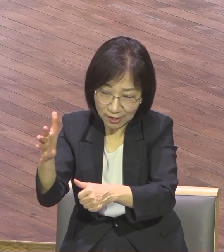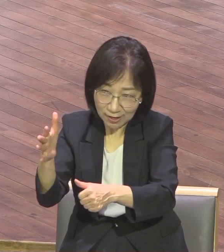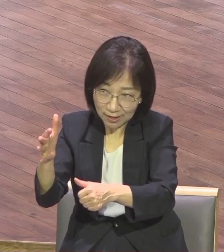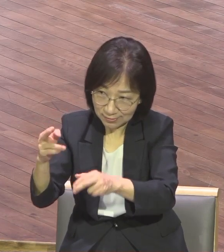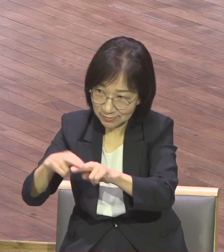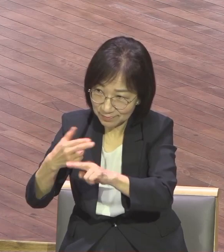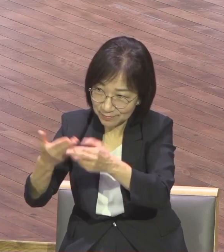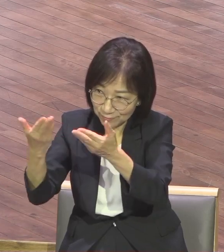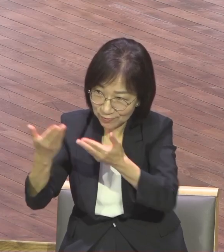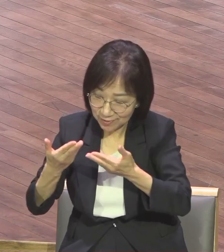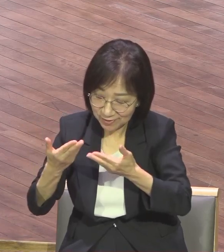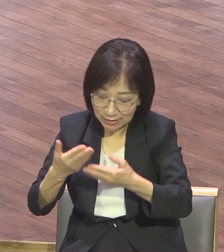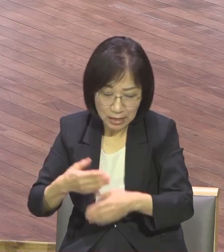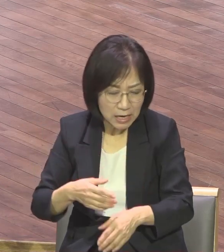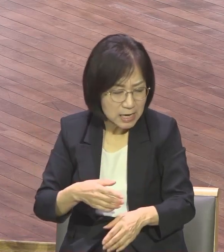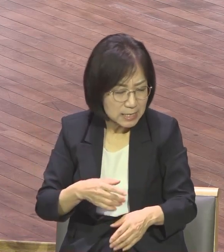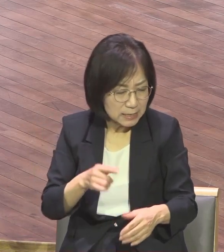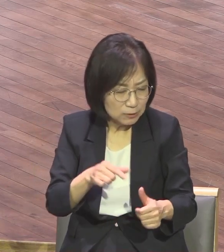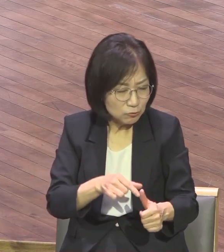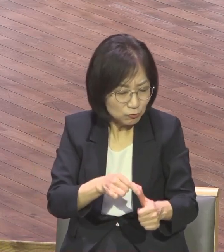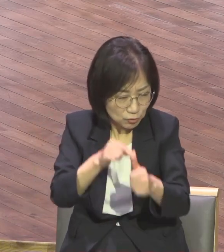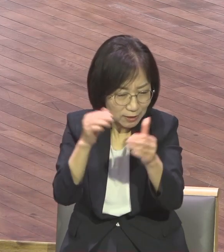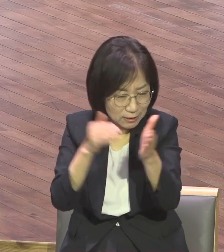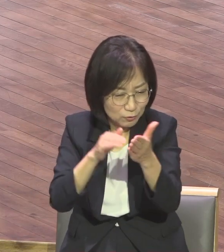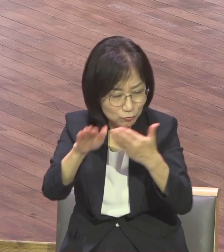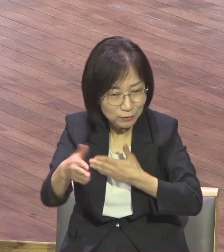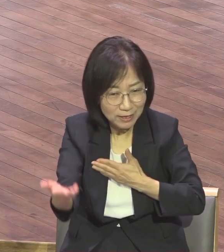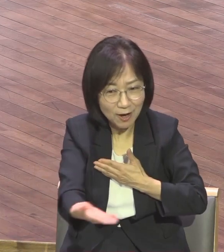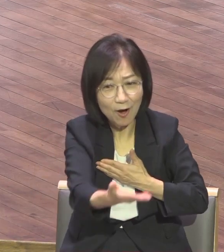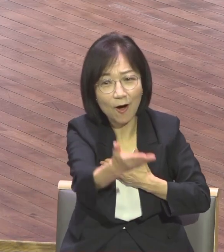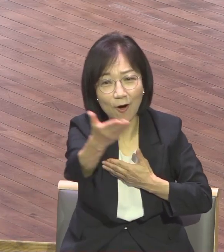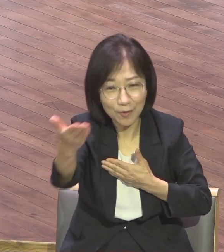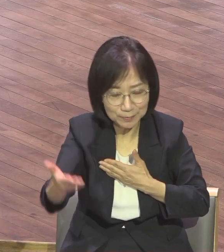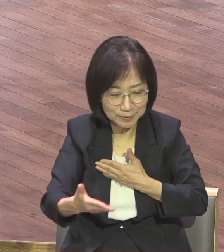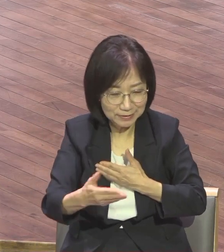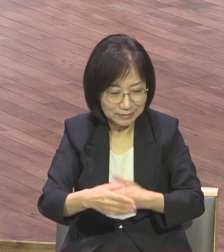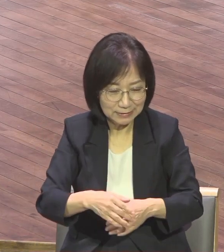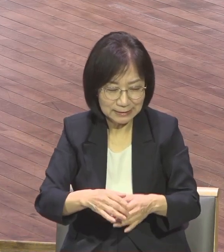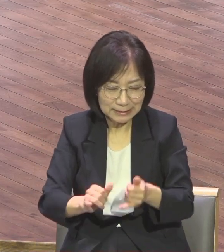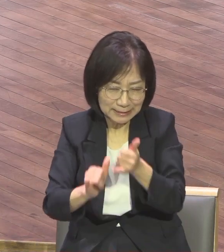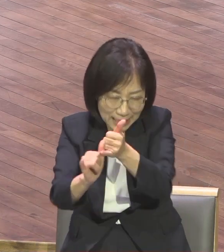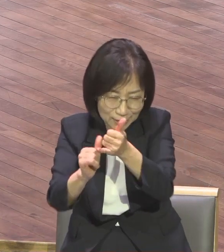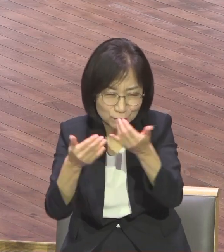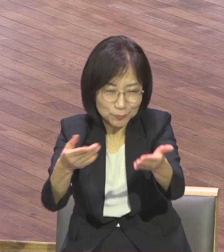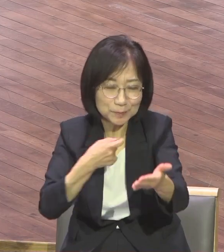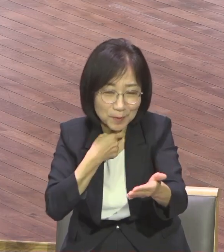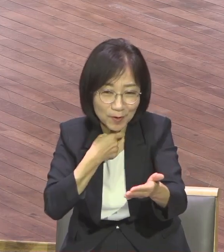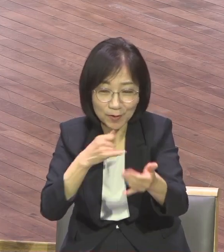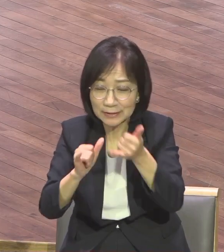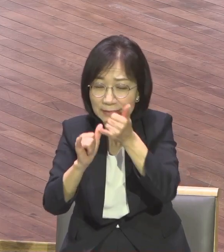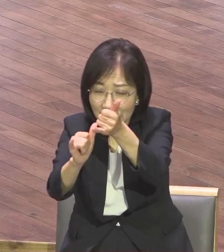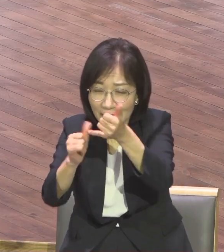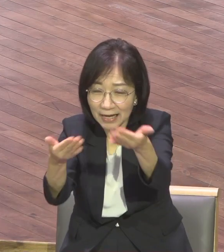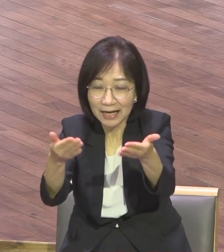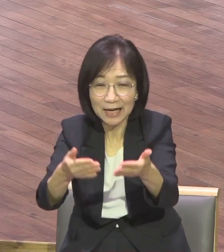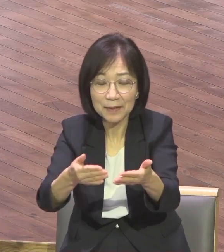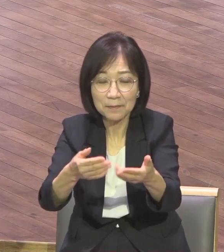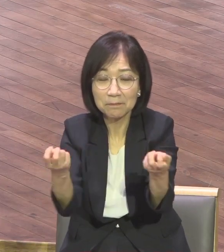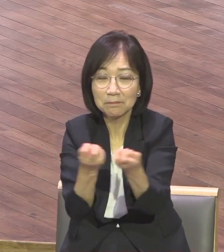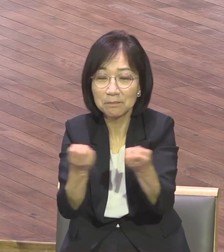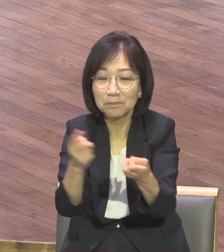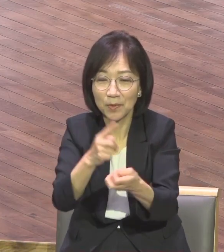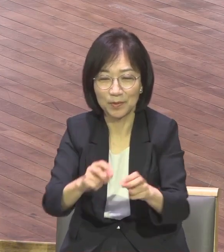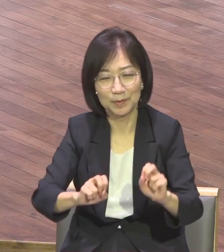영광이 다르고 갑자기 죽기 전에 영접한 사람은 갔습니까? 하늘의 별의 영광, 달의 영광, 해와의 영광 다